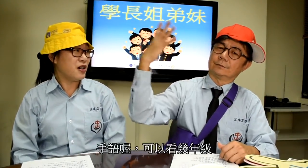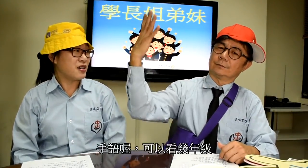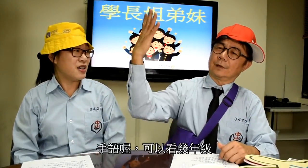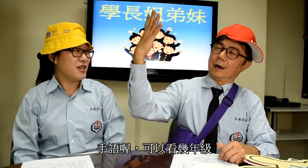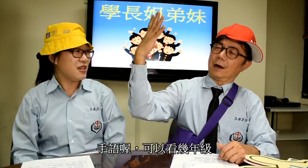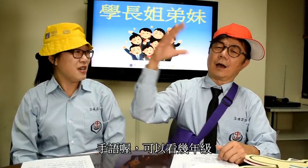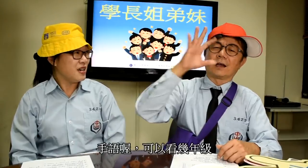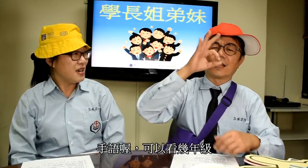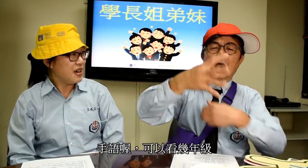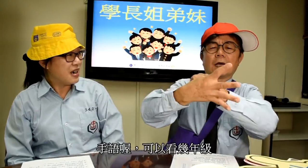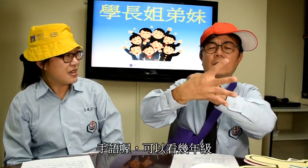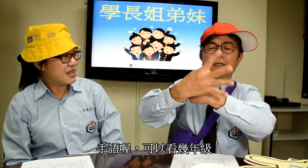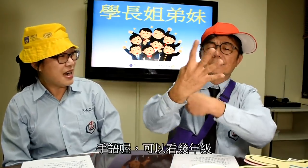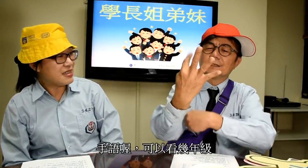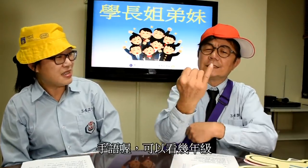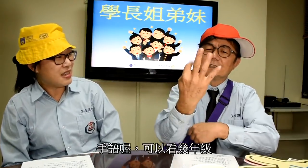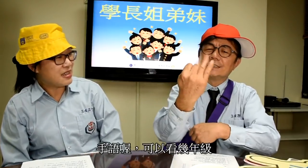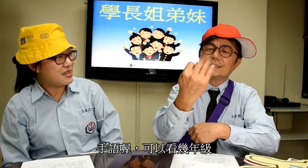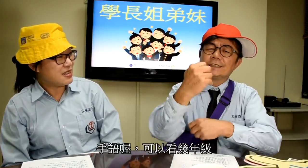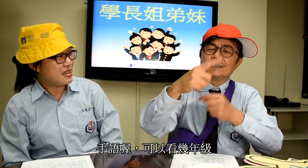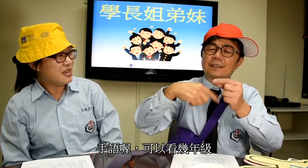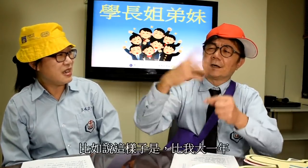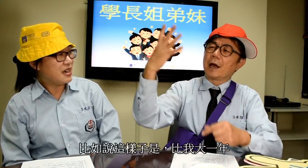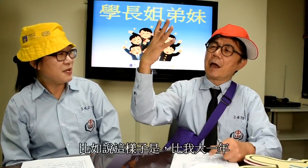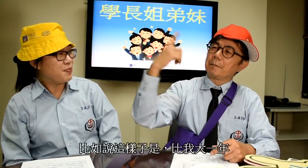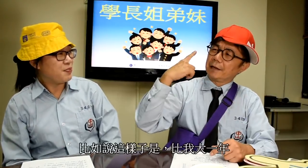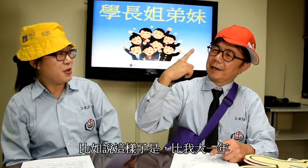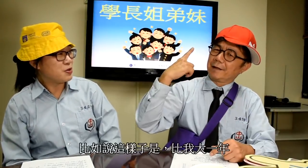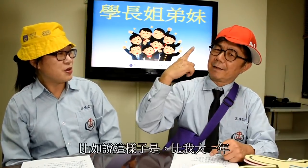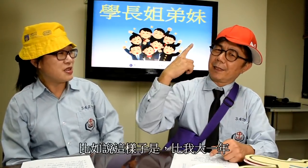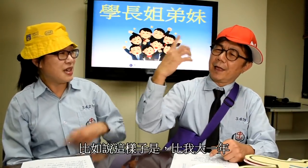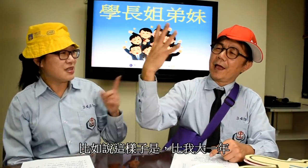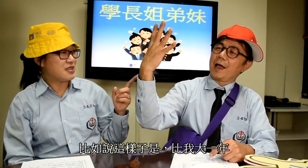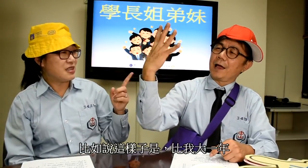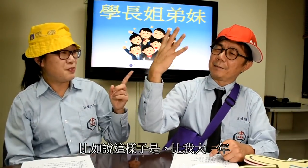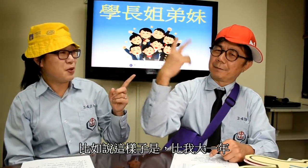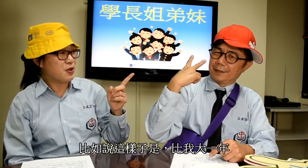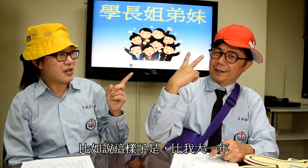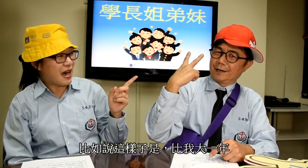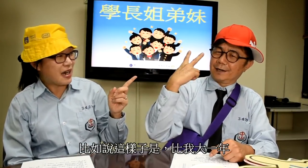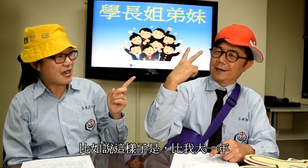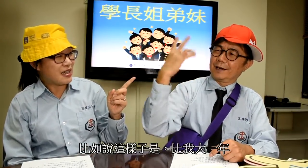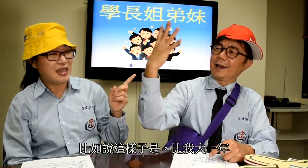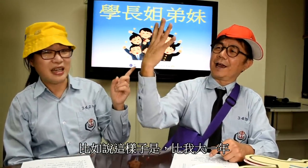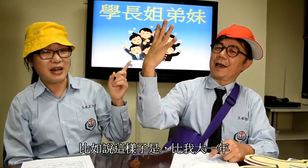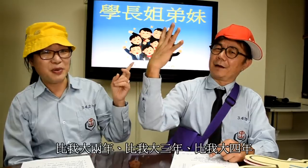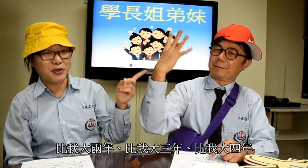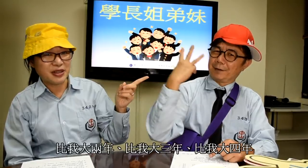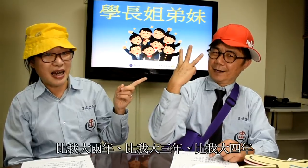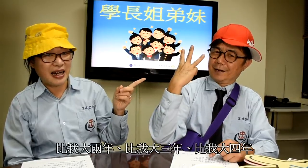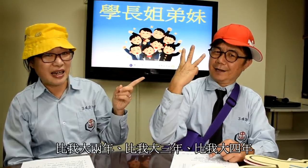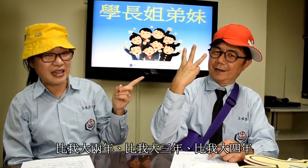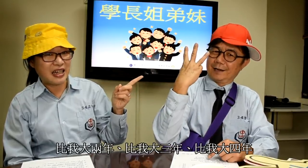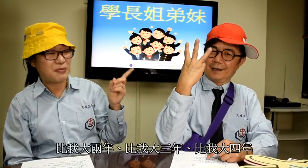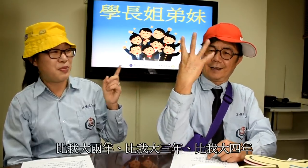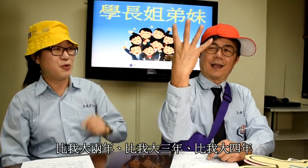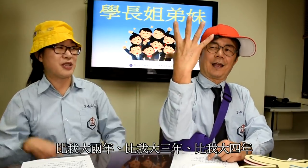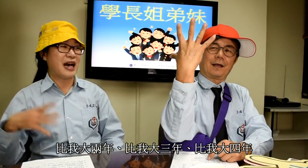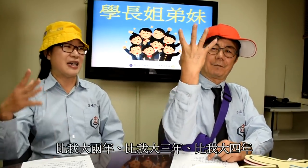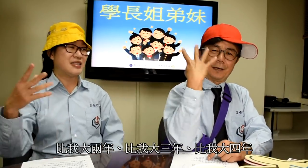以看几年级，比如说这样子是比我大一年，比我大两年，比我大三